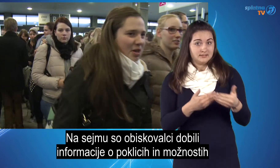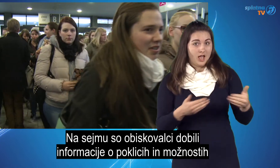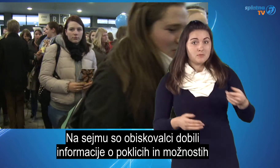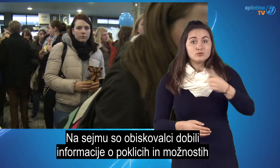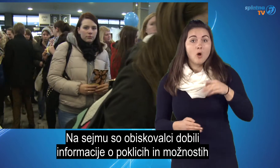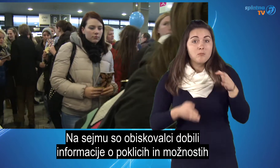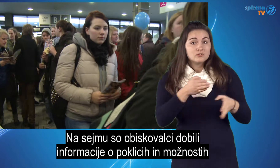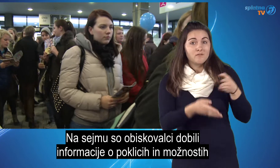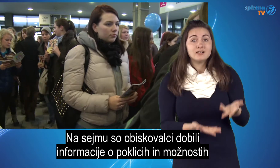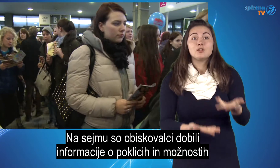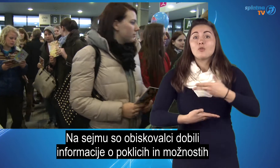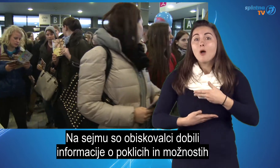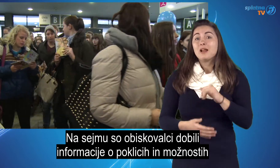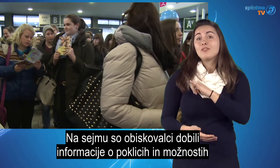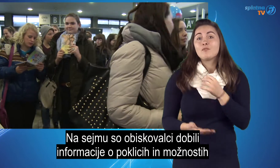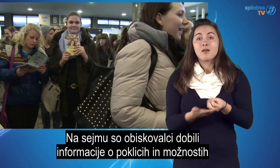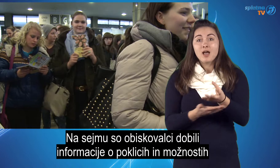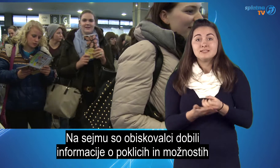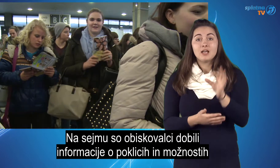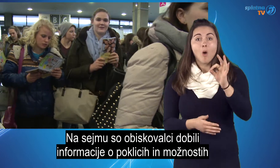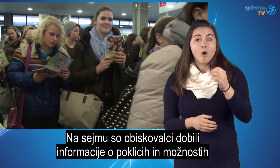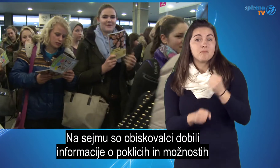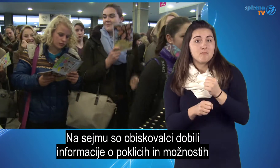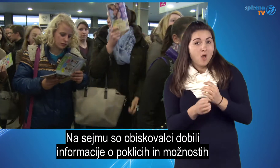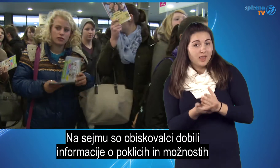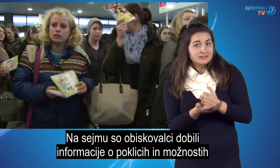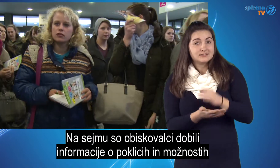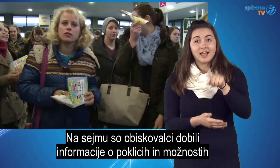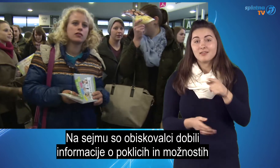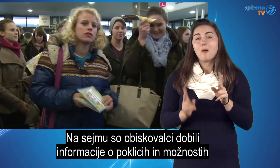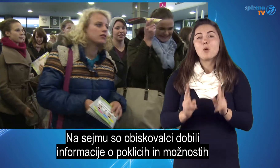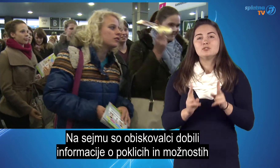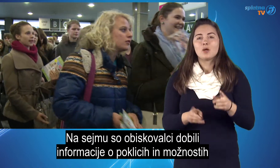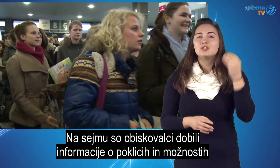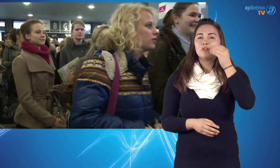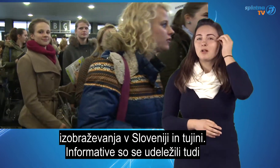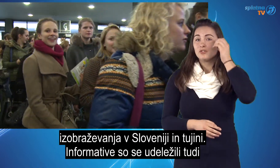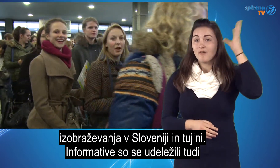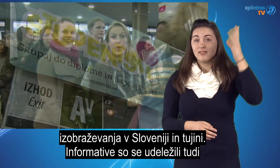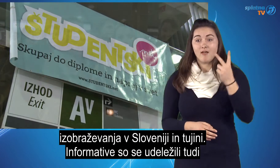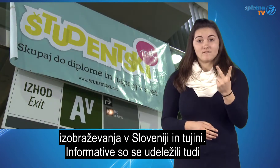Na sejmu so obiskovalci dobili informacije o poklicih in možnostih izobraževanja v Sloveniji in